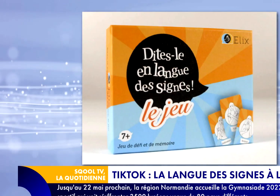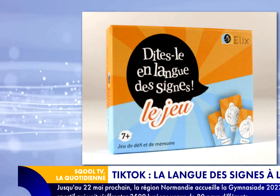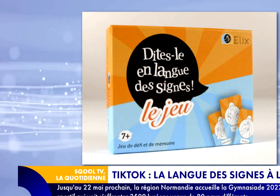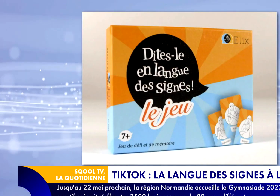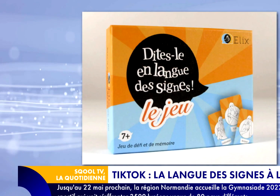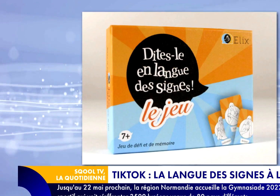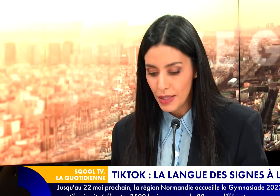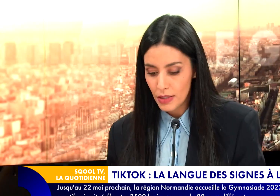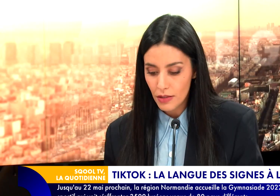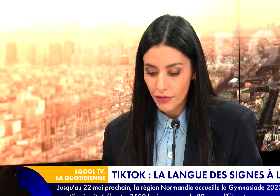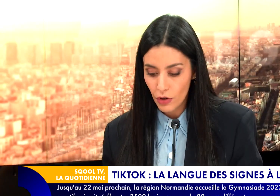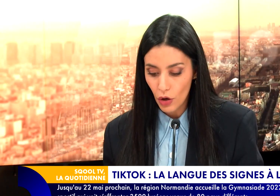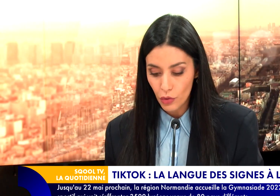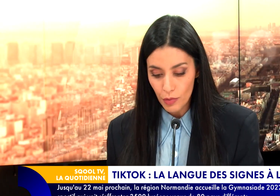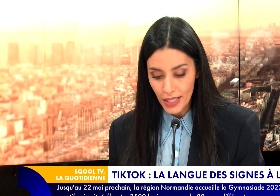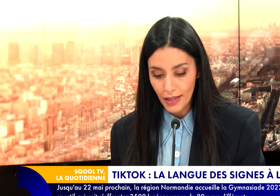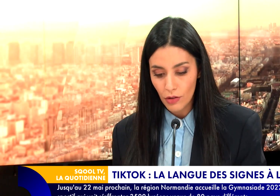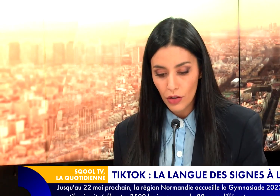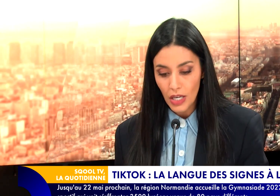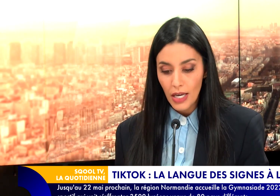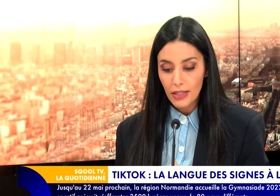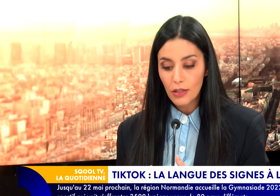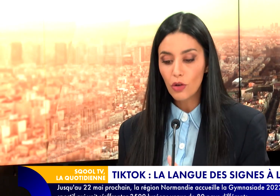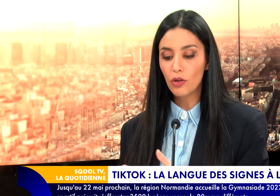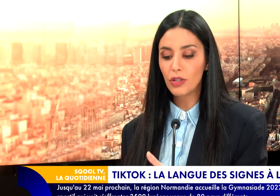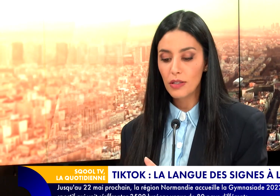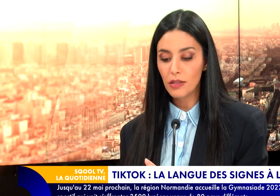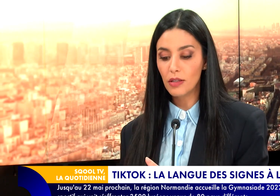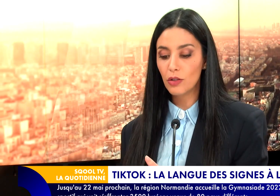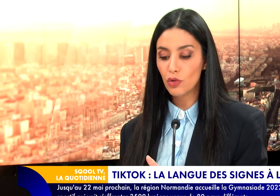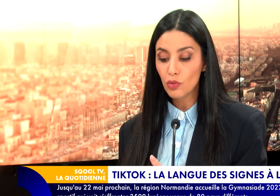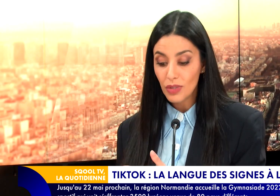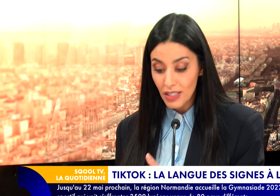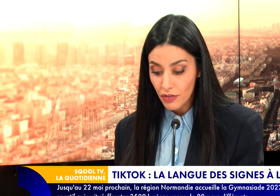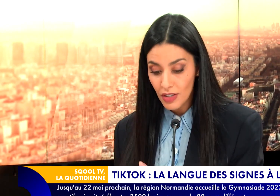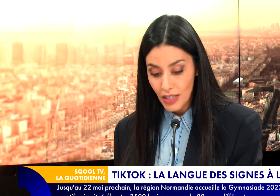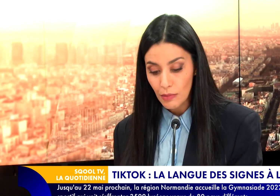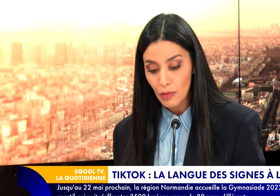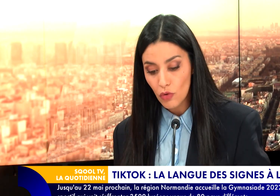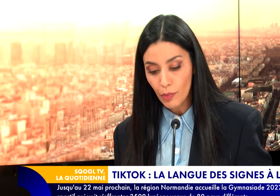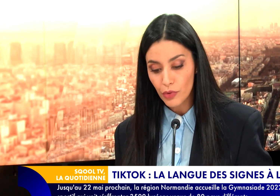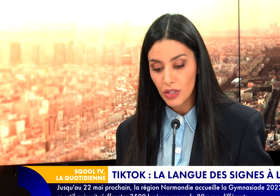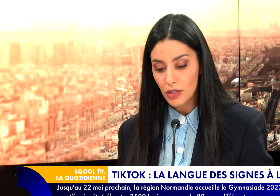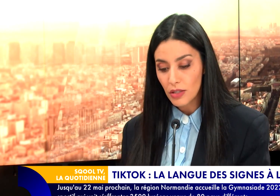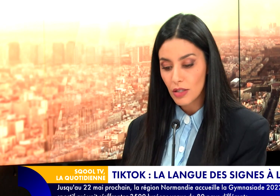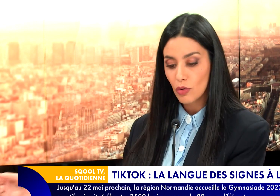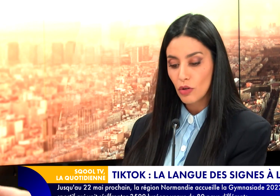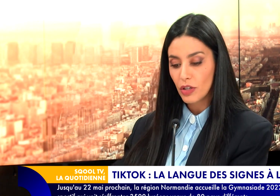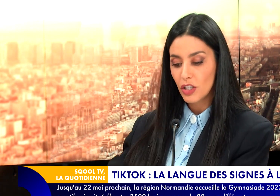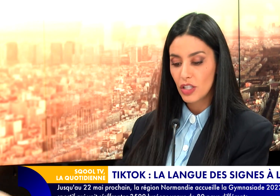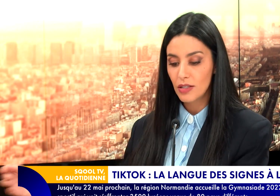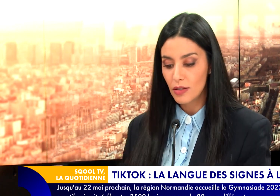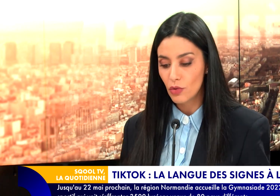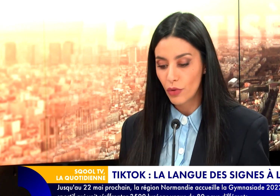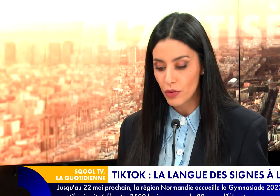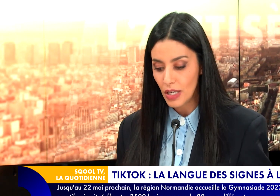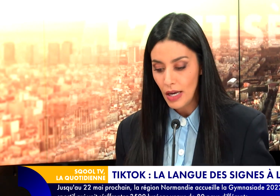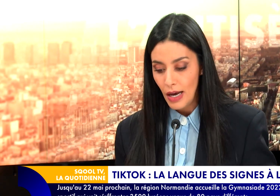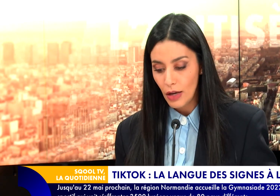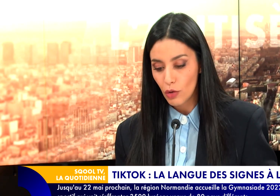financement participatif en 2014. Dites-le en langue des signes est un jeu de défi et de mémoire pour s'initier au langage des signes français. Alors